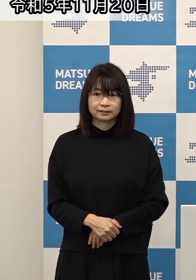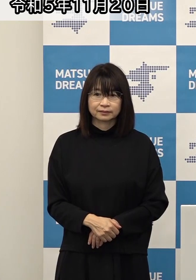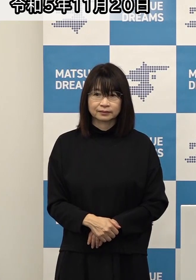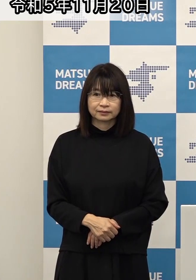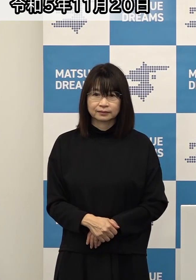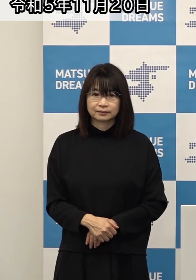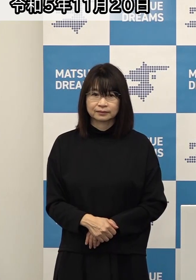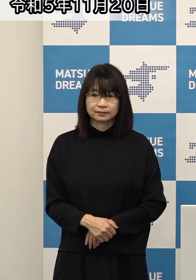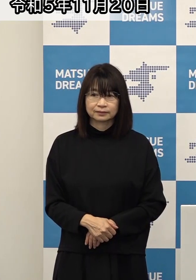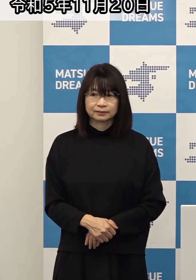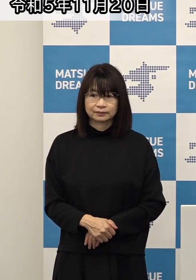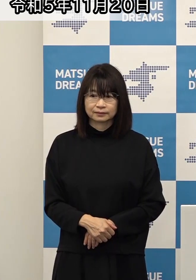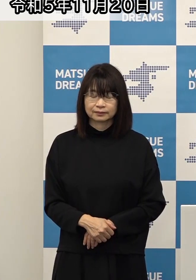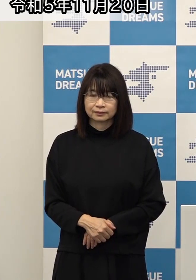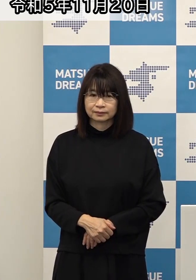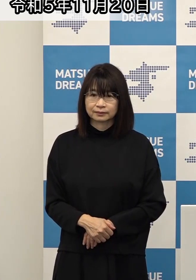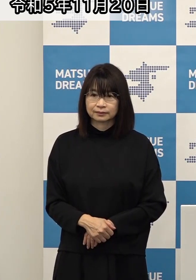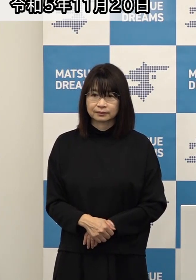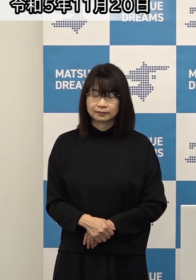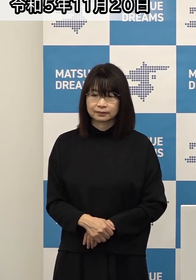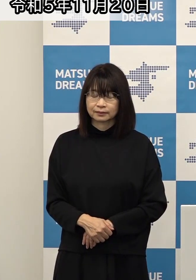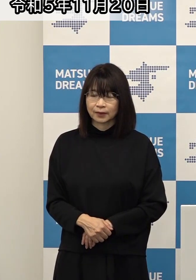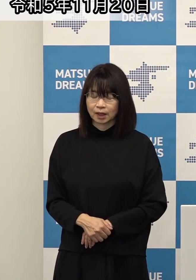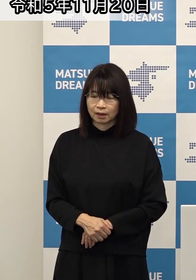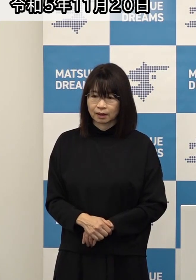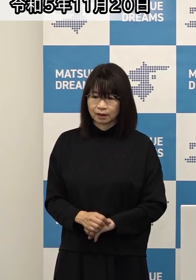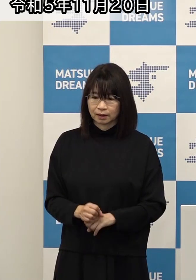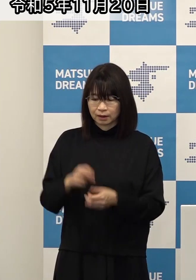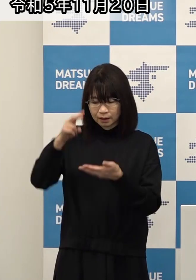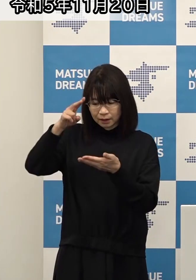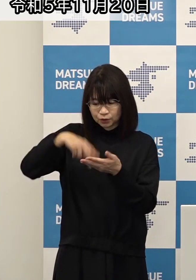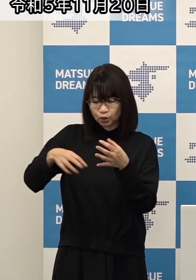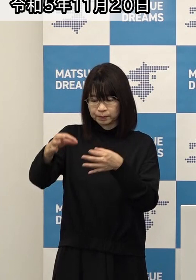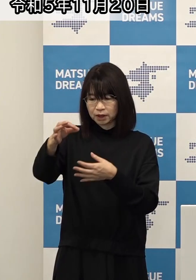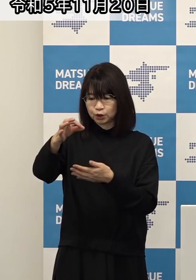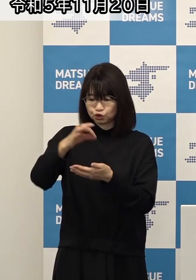いかがでしょうか。読売新聞さん。